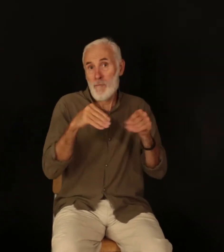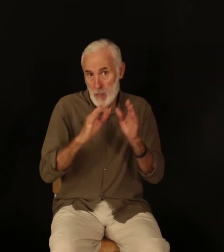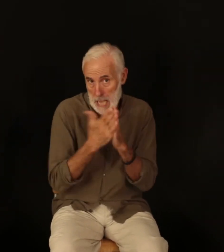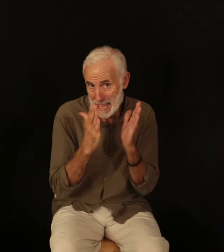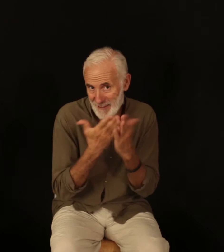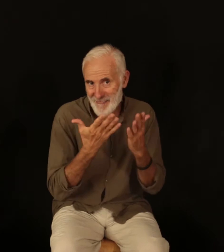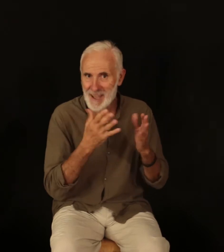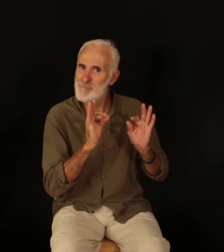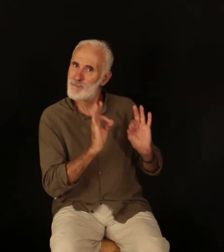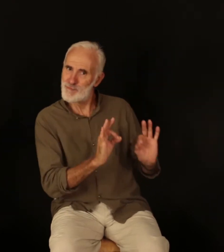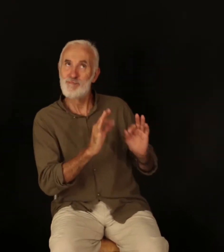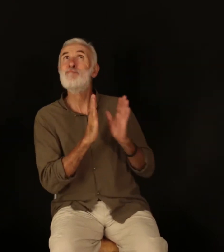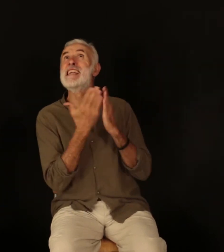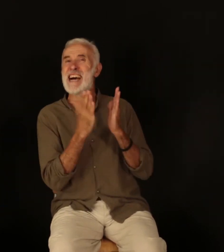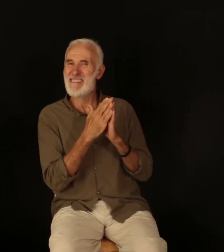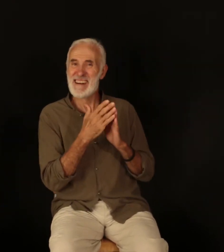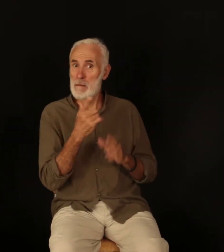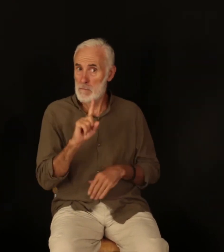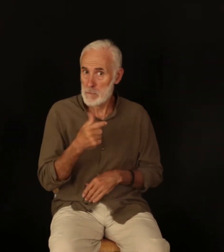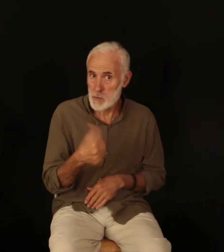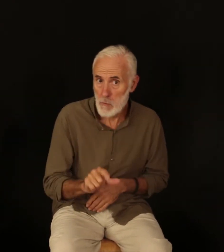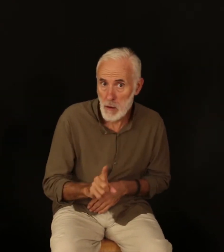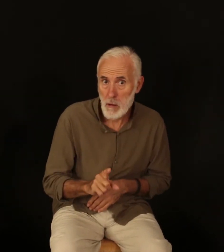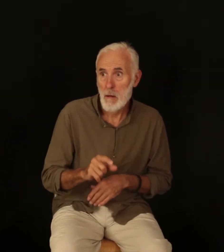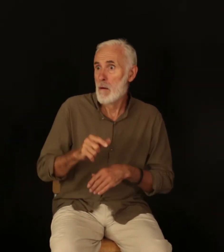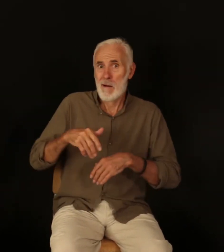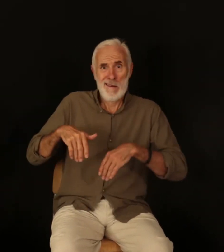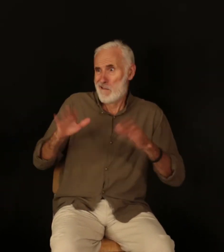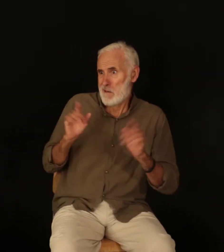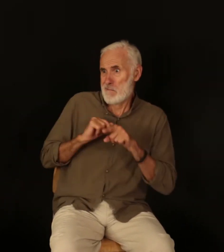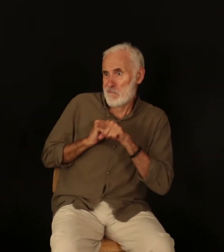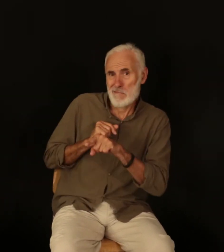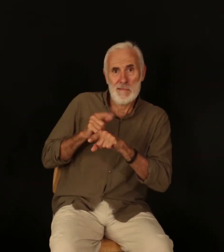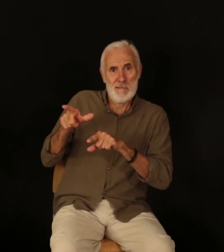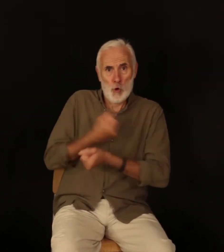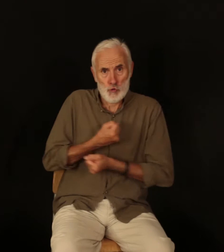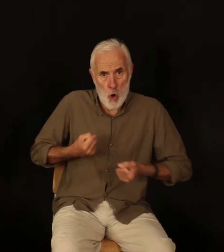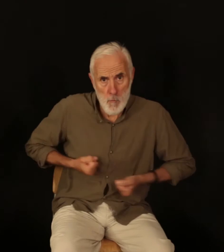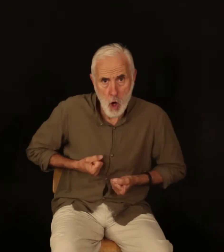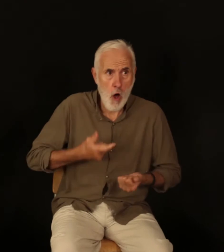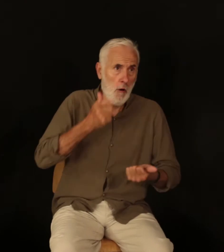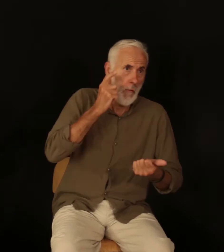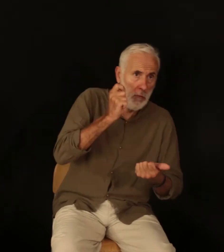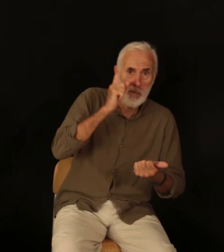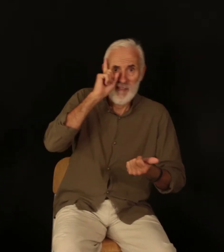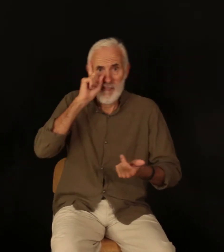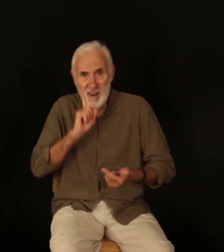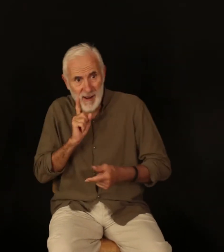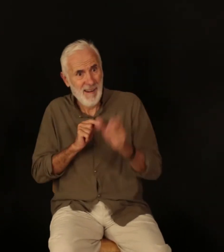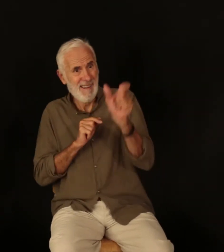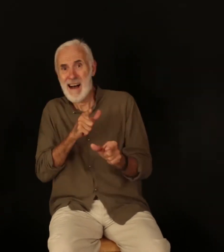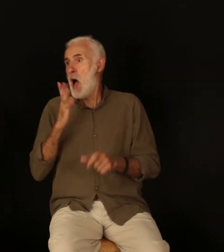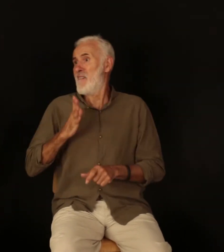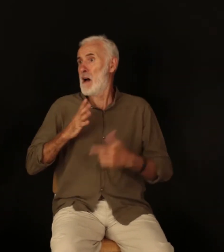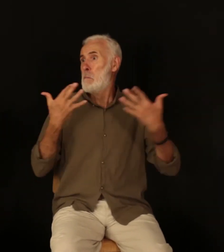donc, mais pas que. On trouve aussi dans ce collectif des chômeurs et chômeuses, des